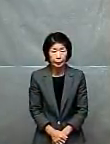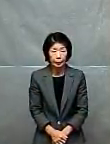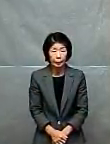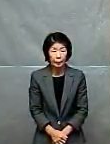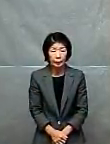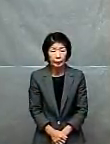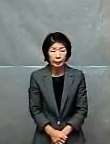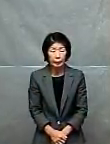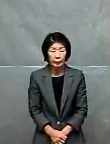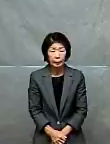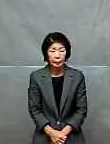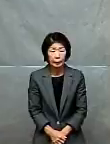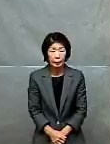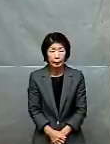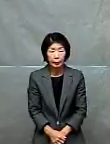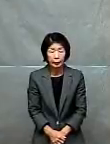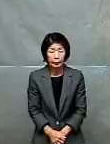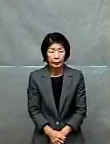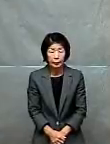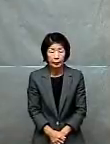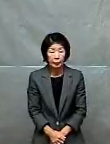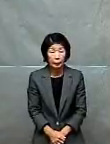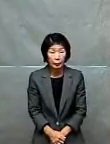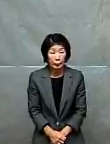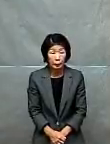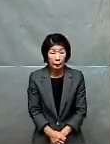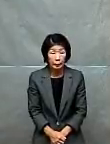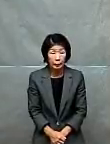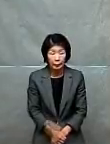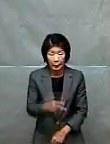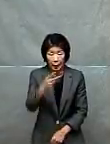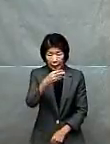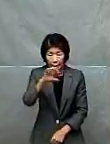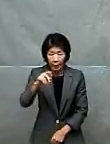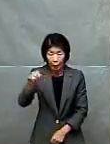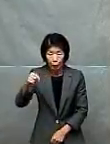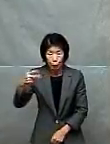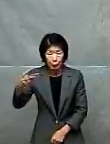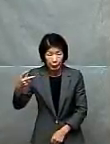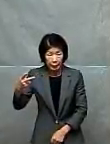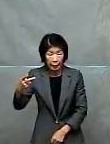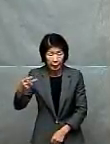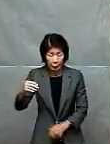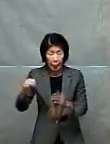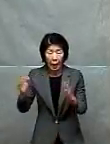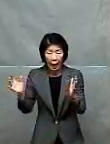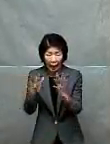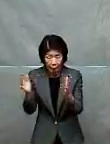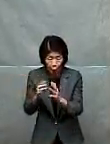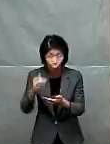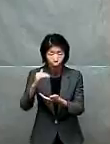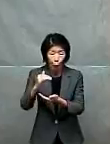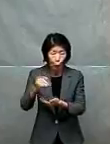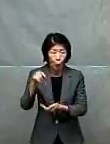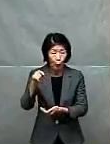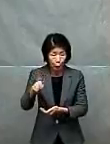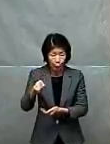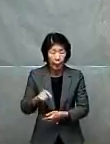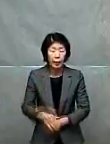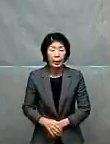あ、知事2012年の会合の件についてだったんでしたけども、はいは